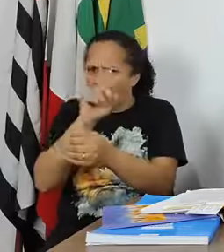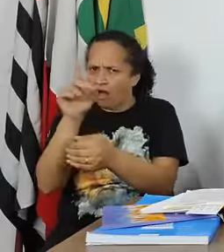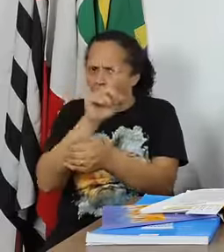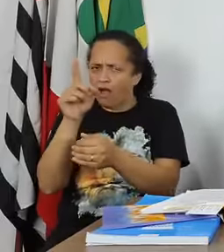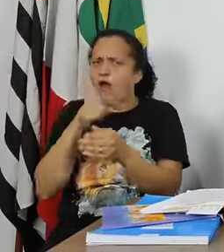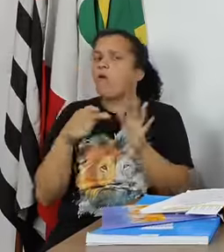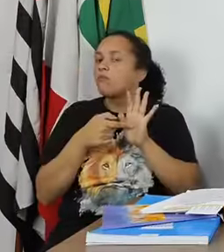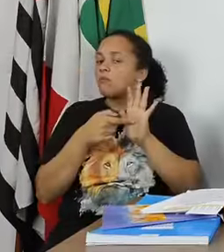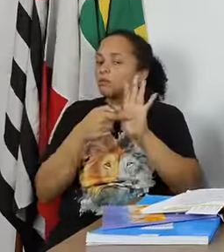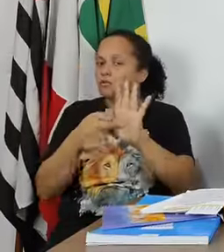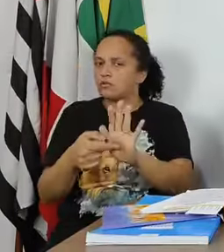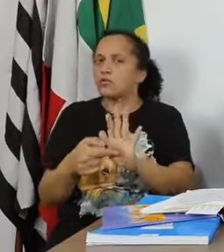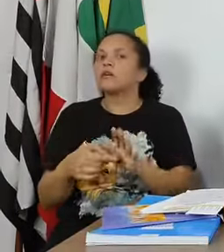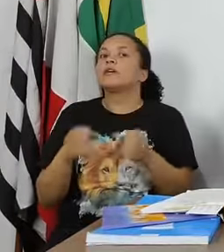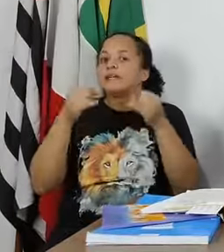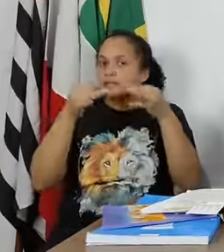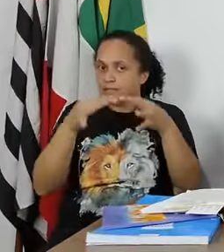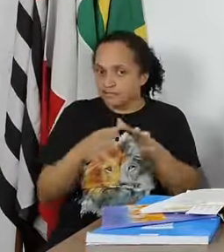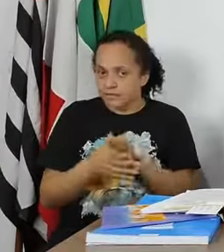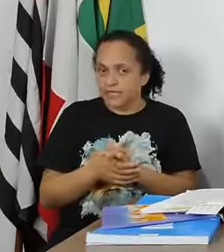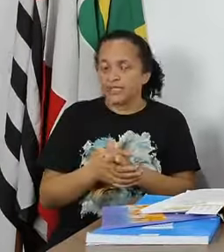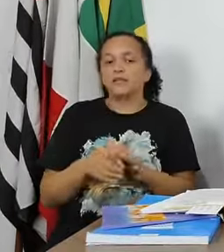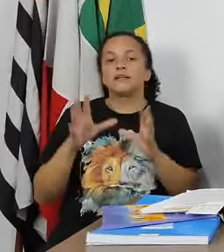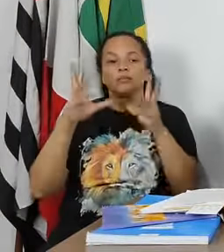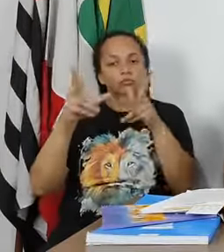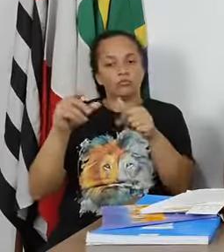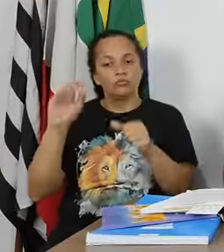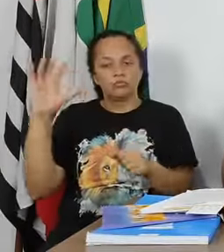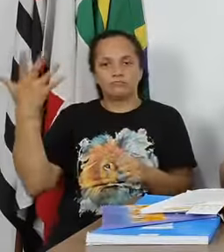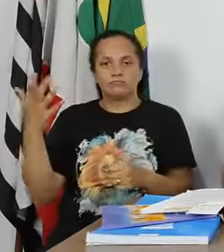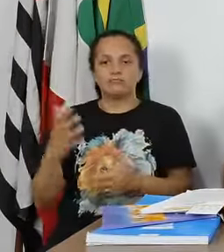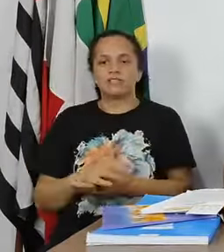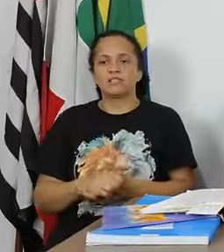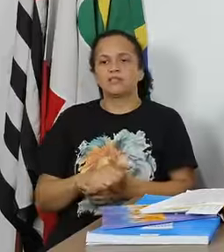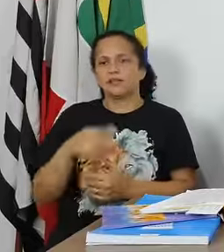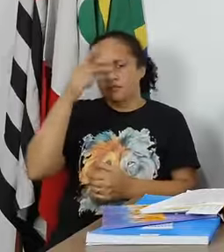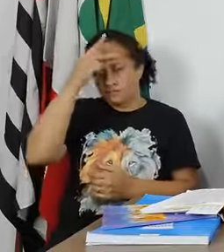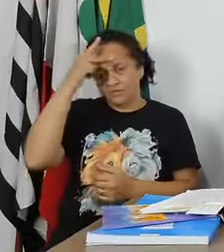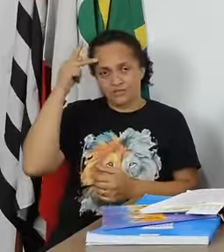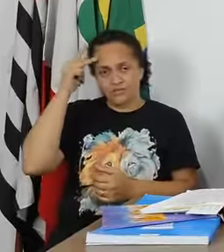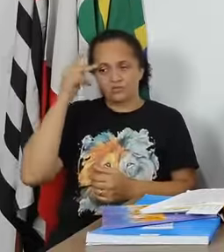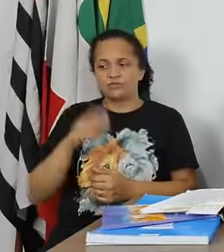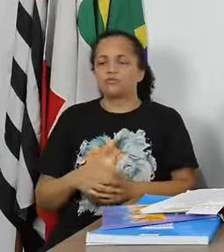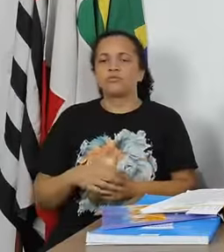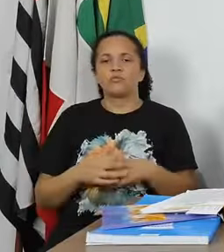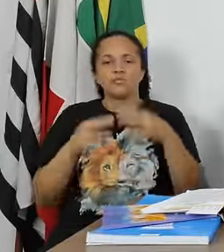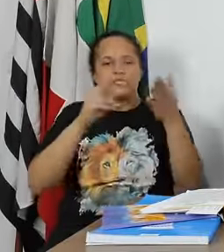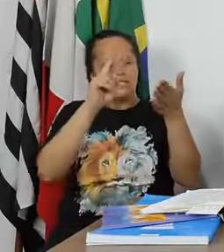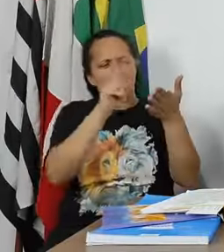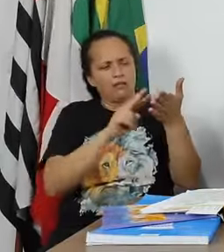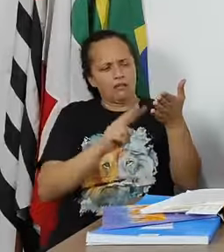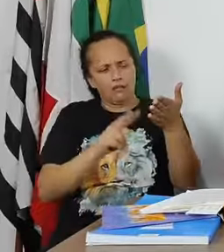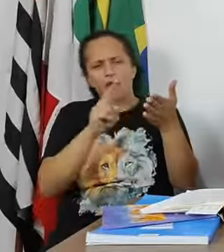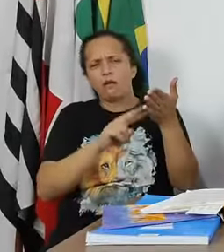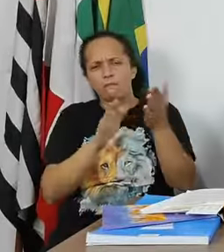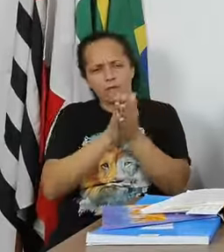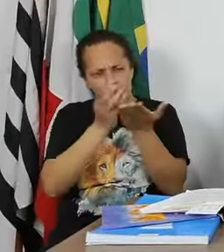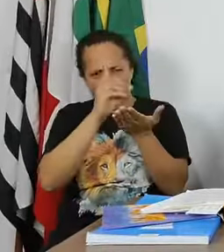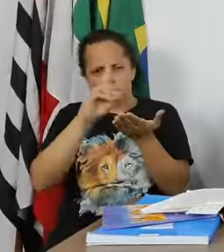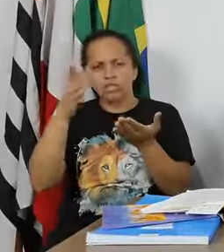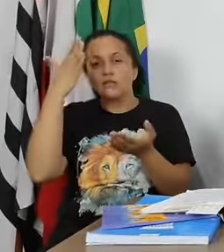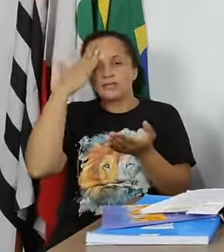foi surpresa. As Escrituras já vêm, né? Se nós, quem lê as Escrituras, quem medita nas Escrituras, sabe, não se impressiona